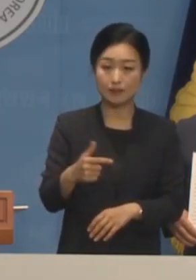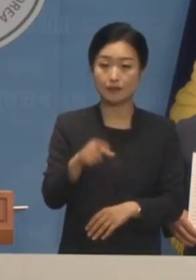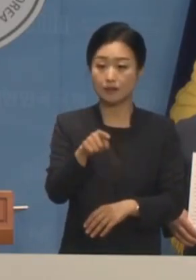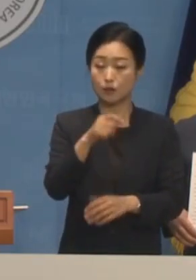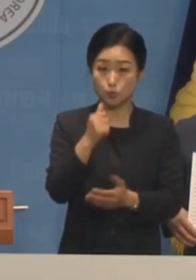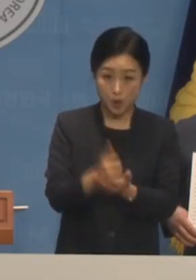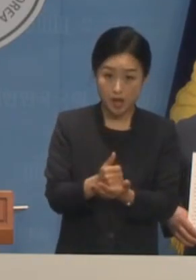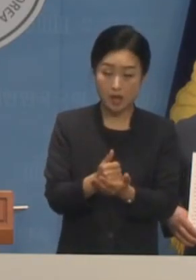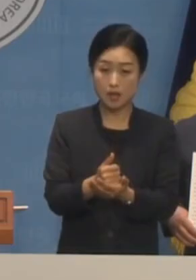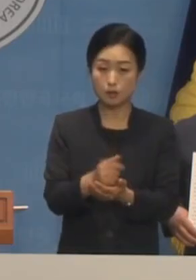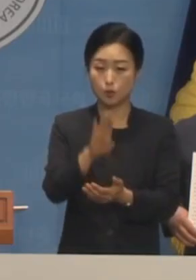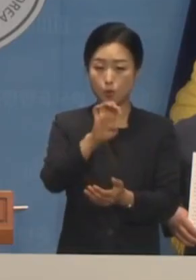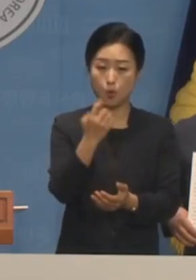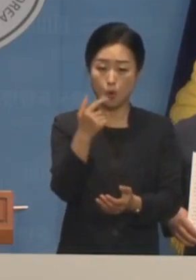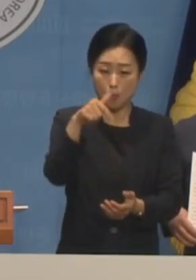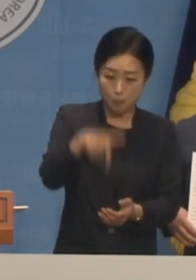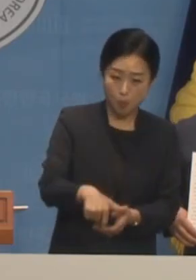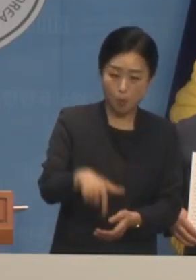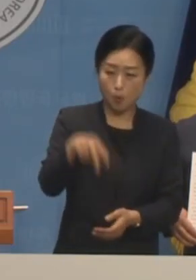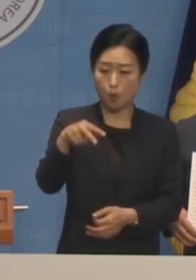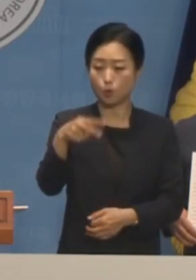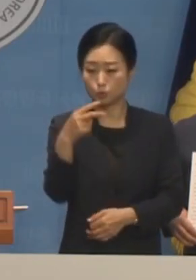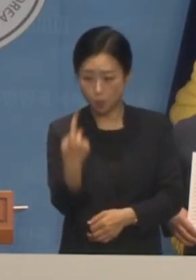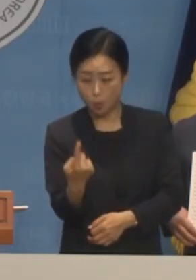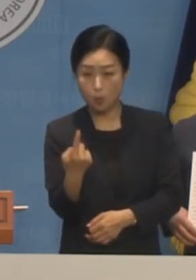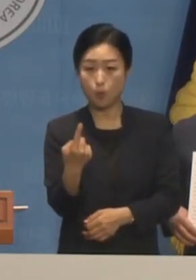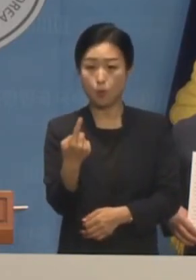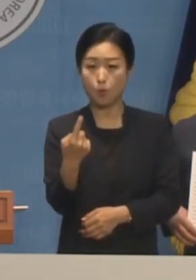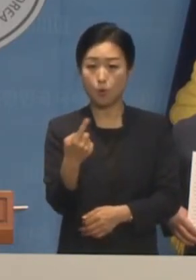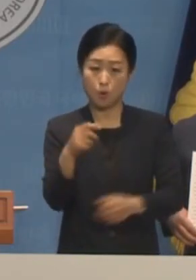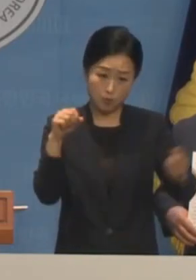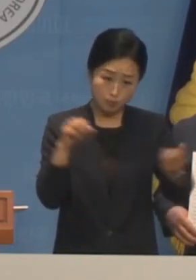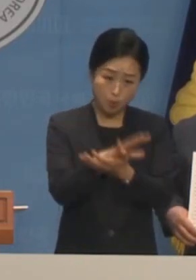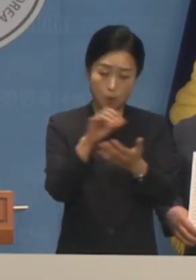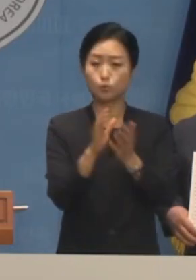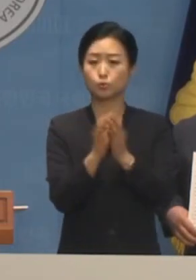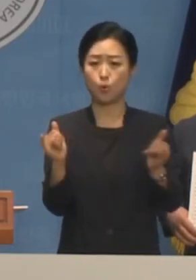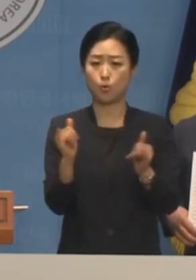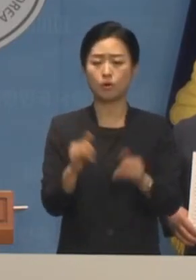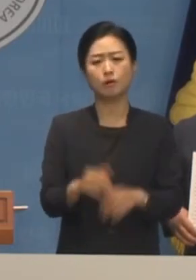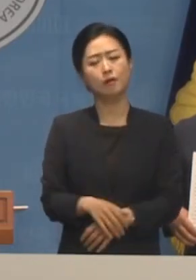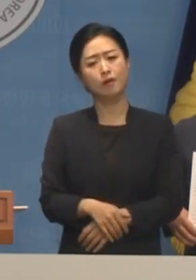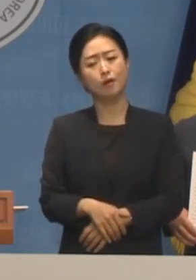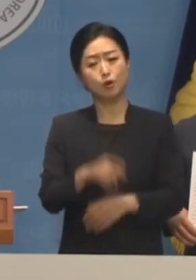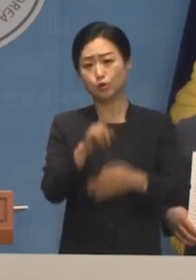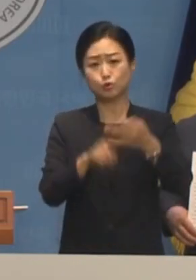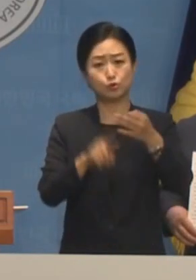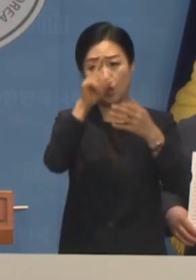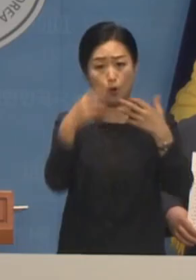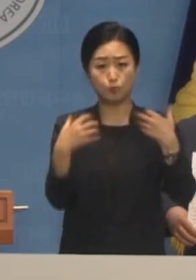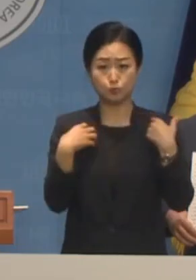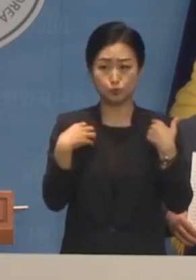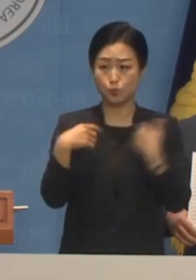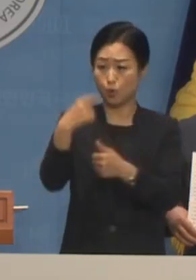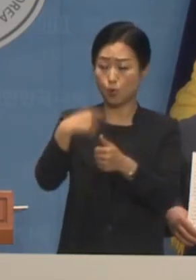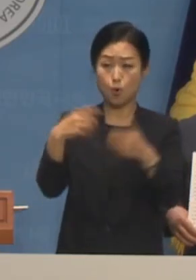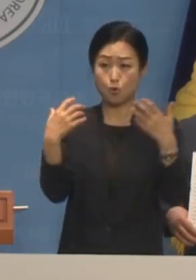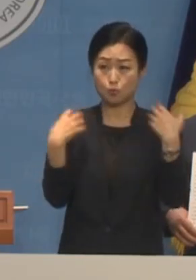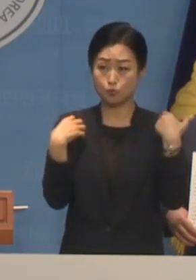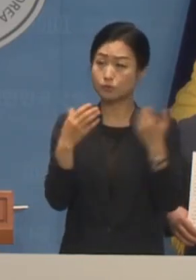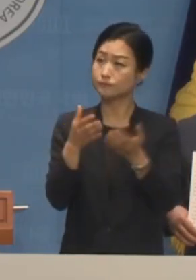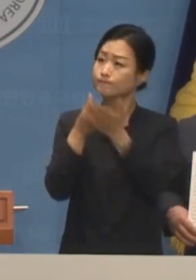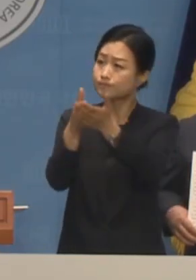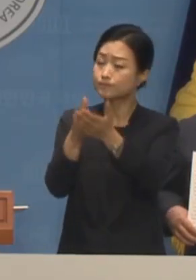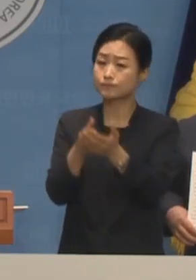또는 도로 왜곡하고 있다는 사실입니다 오늘 기자에게는 윤성 정부 특히 교육부의 여순